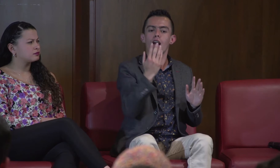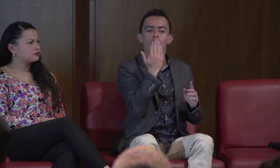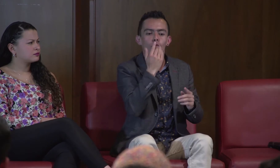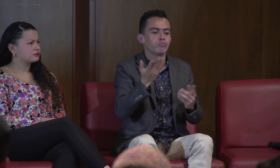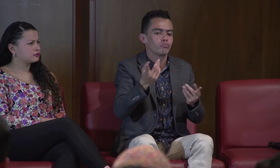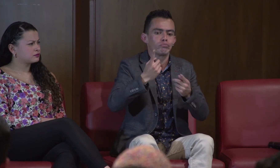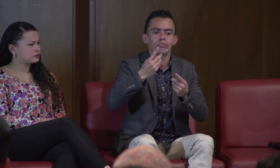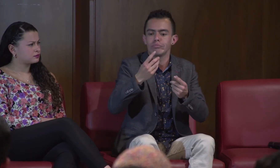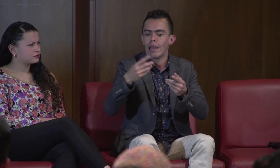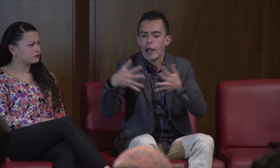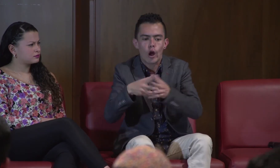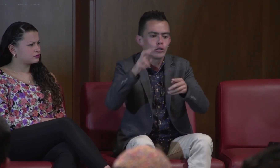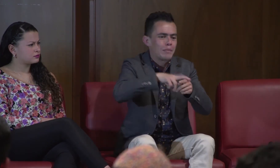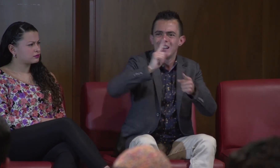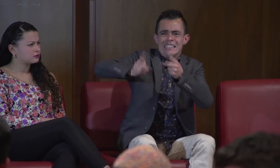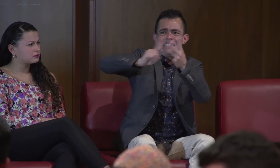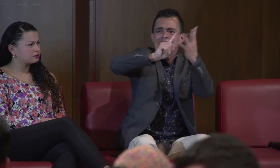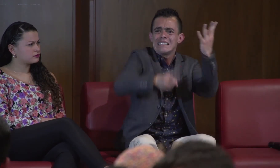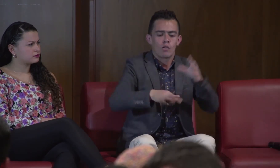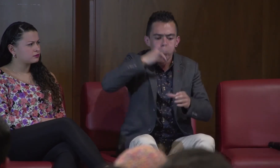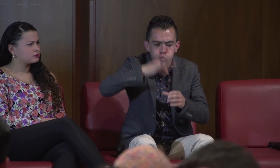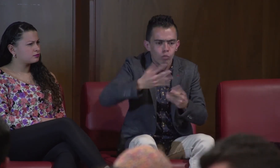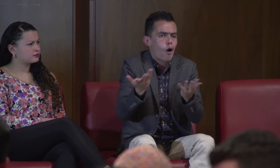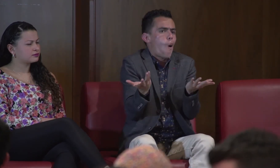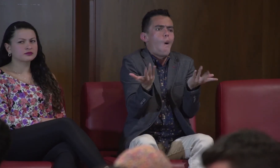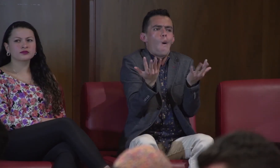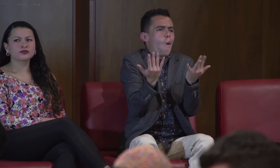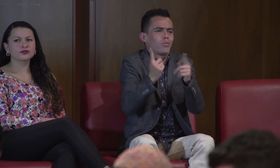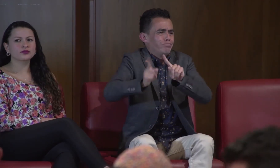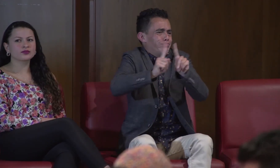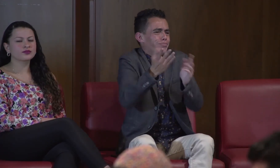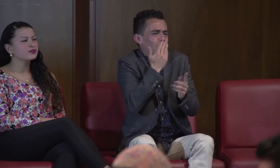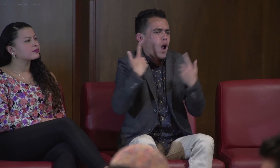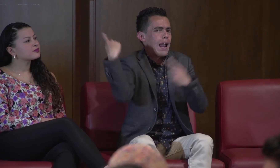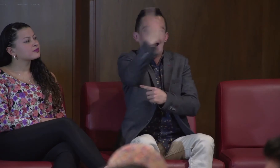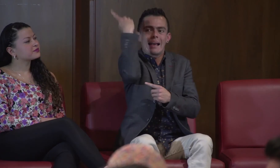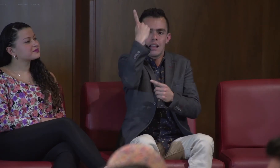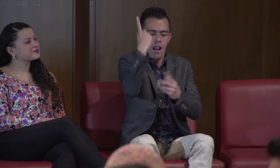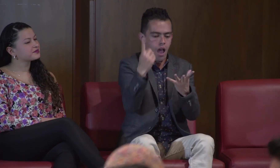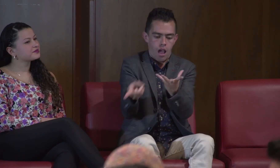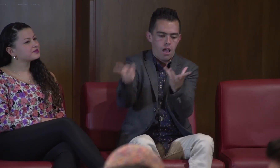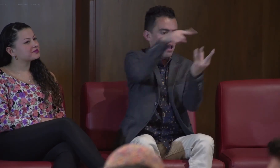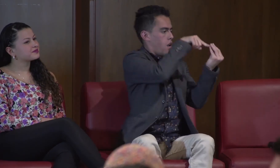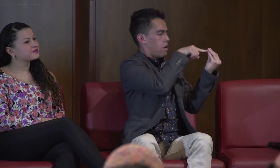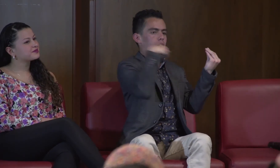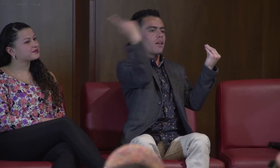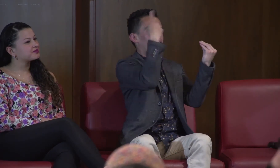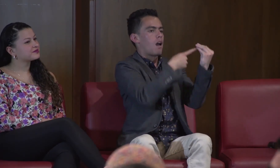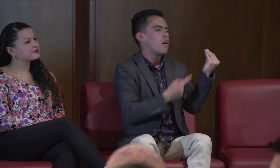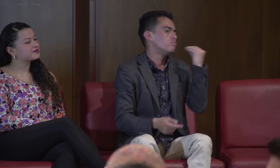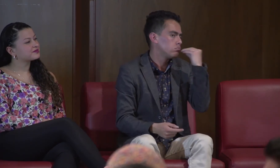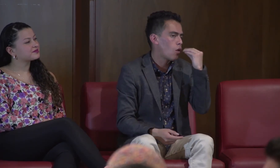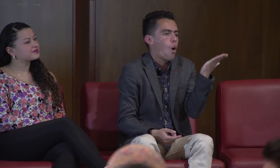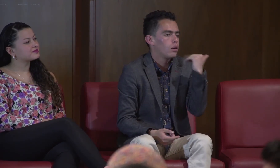está enriquecido con otros asuntos culturales. Tal vez nosotros acá también tenemos otras costumbres gastronómicas distintas